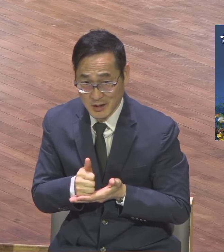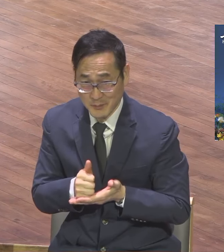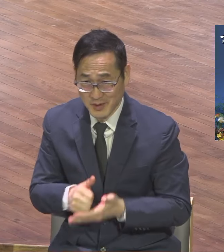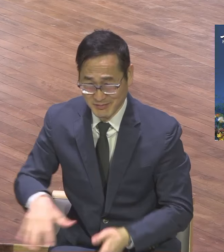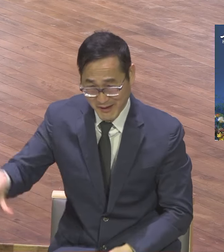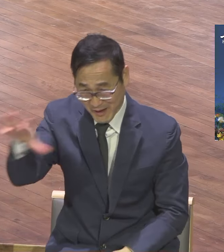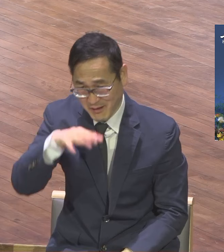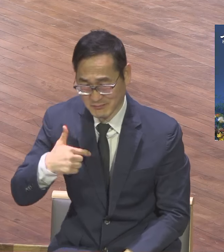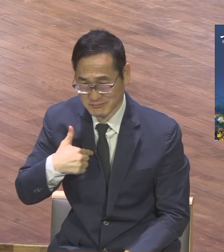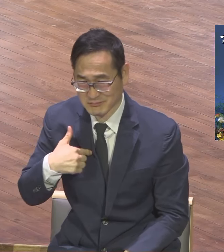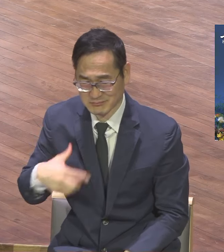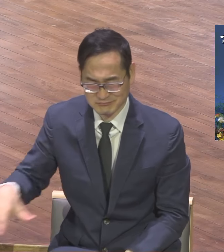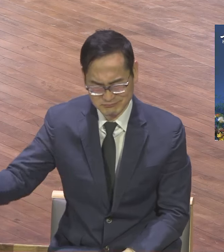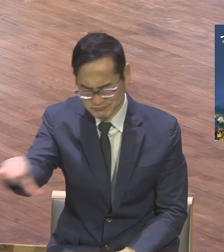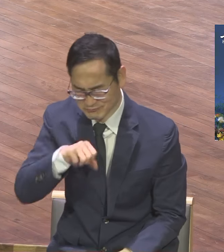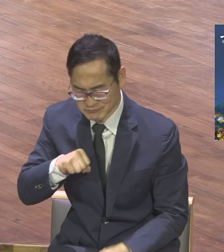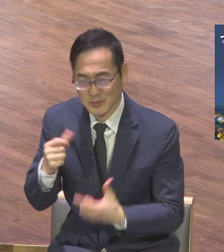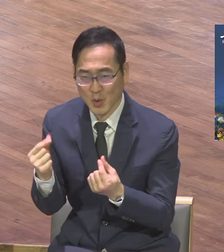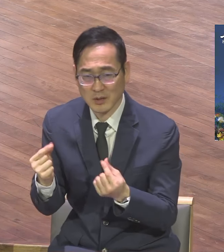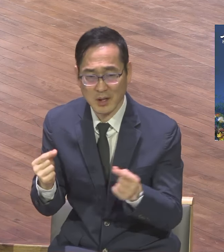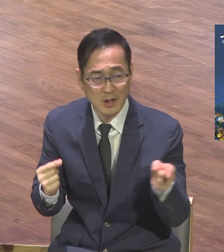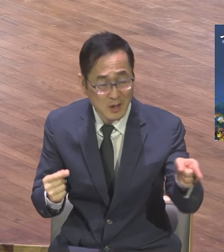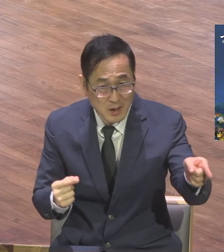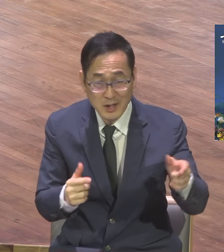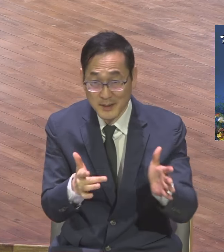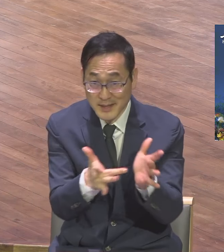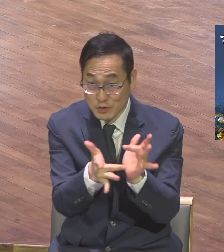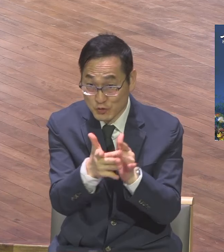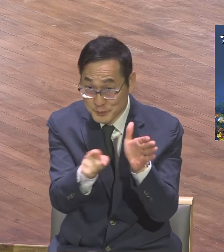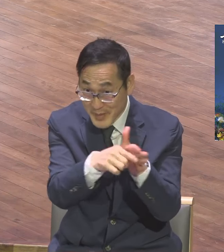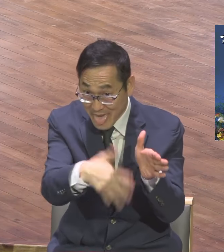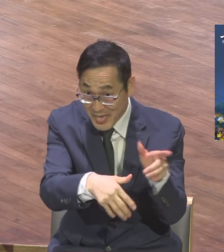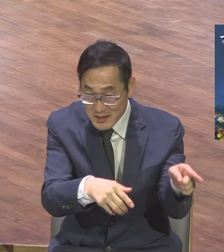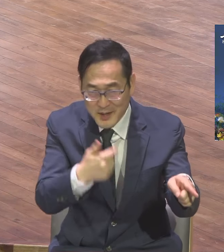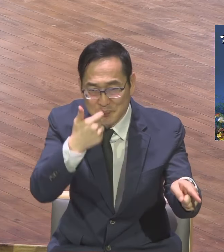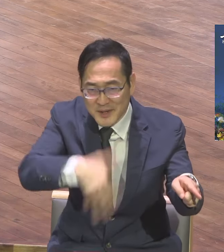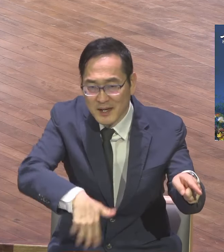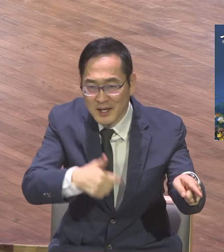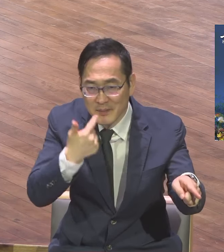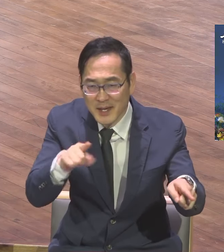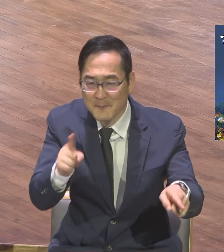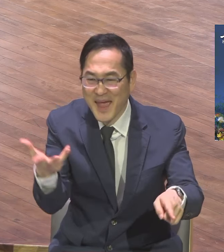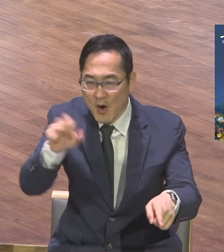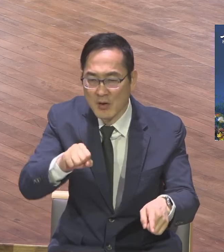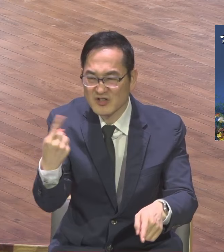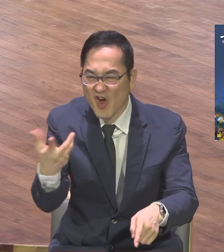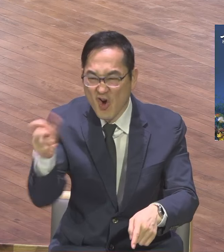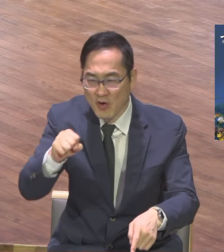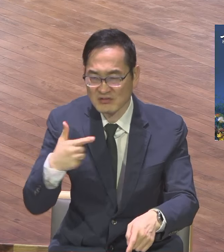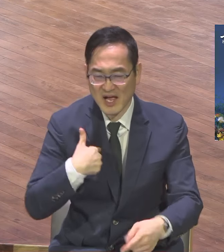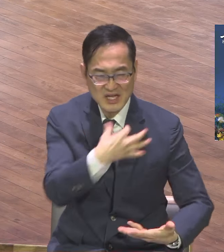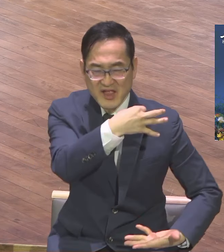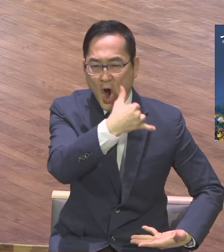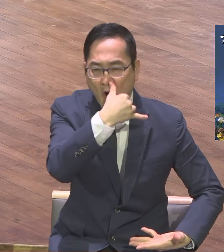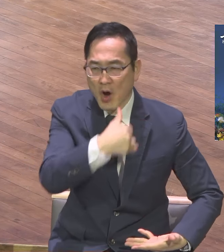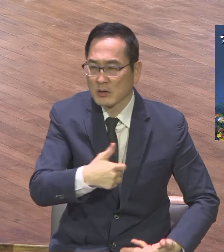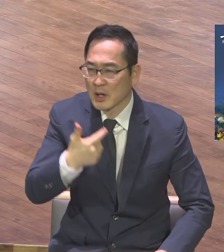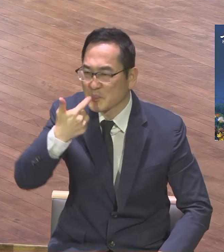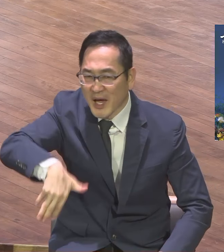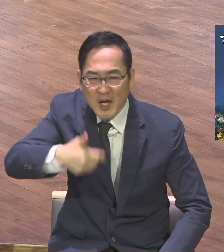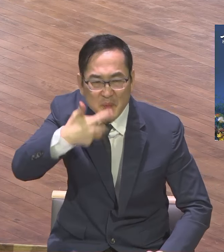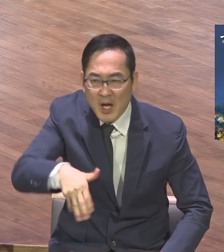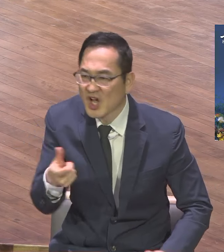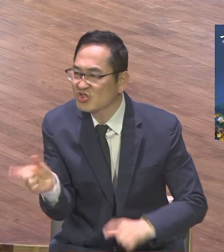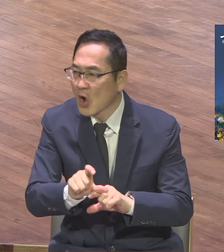다 가져도 늘 갈급해요. 불신자들은요, 막 100억, 1000억을 가져도 늘 갈급해요. 뭔가 좀 더 부족해.